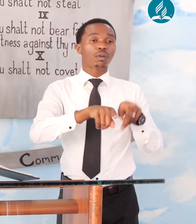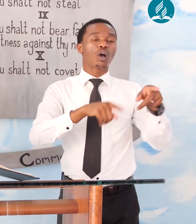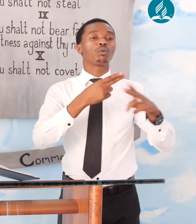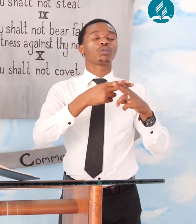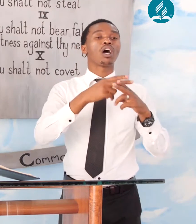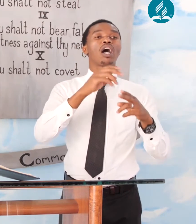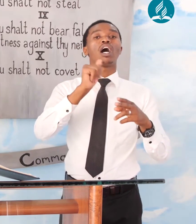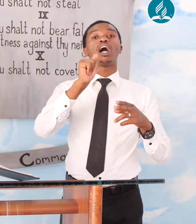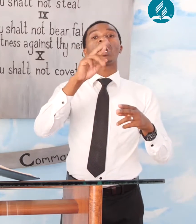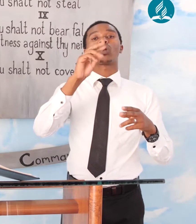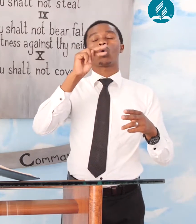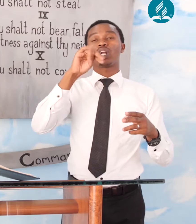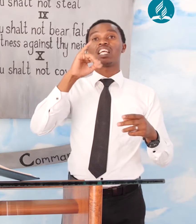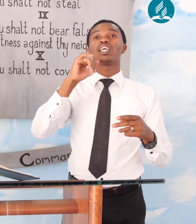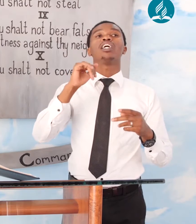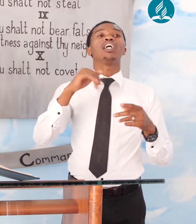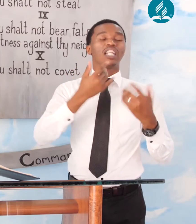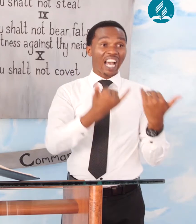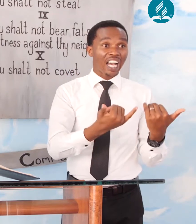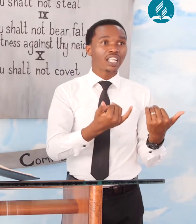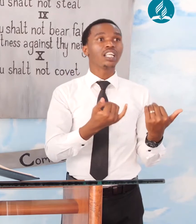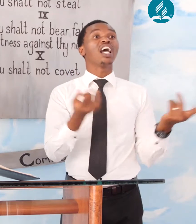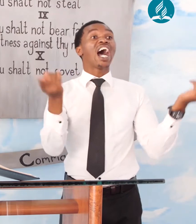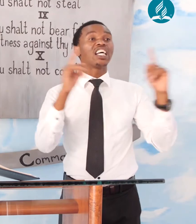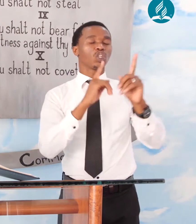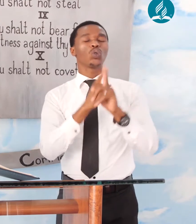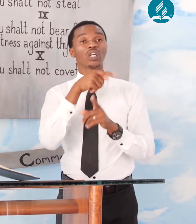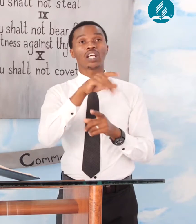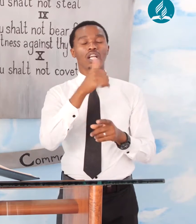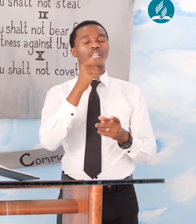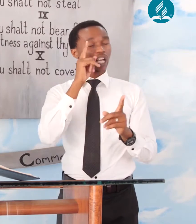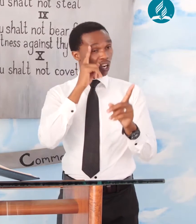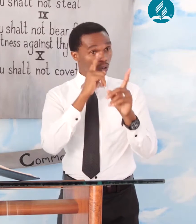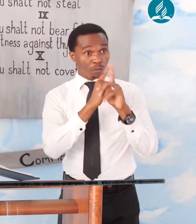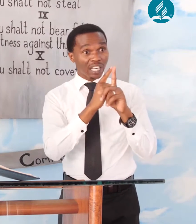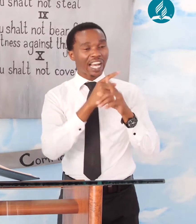kugusanganira nakubona azishimira mu mutima wawe